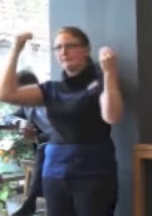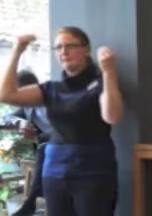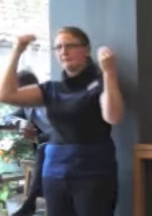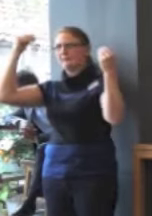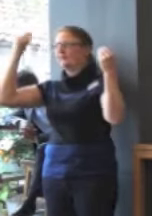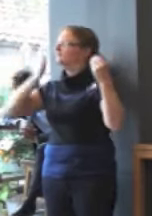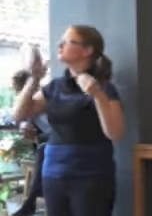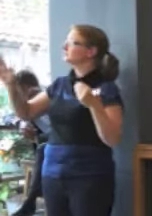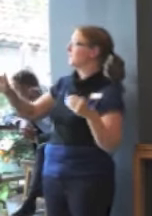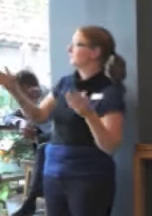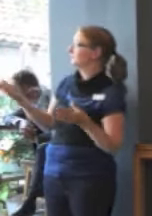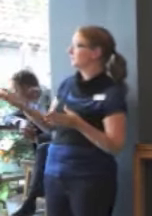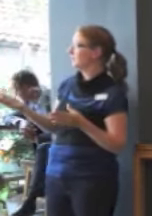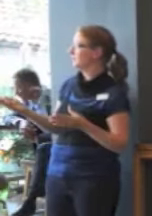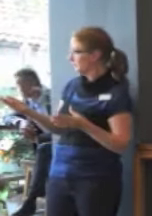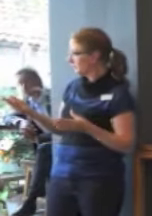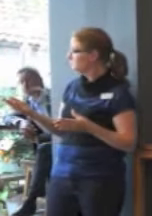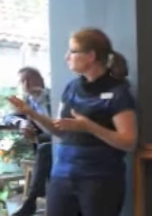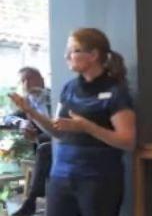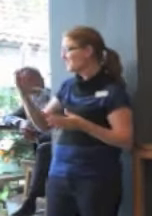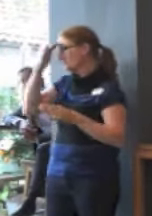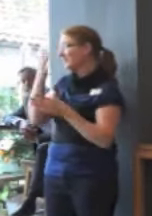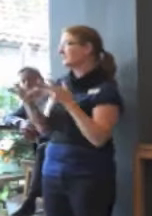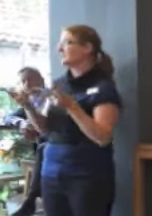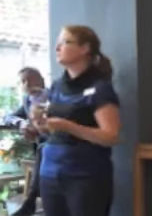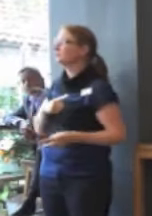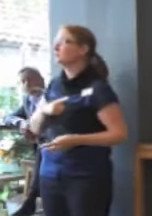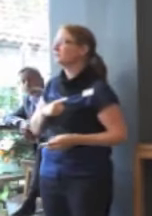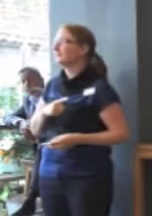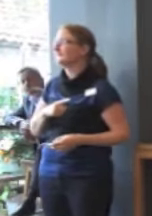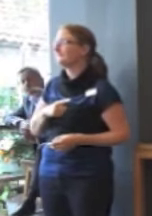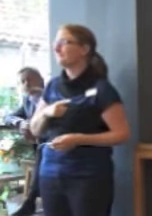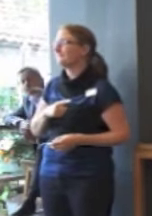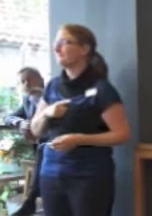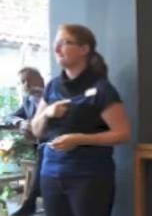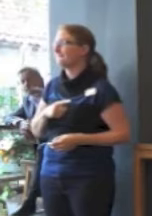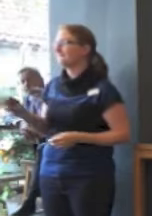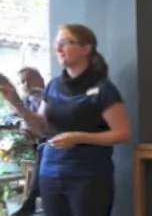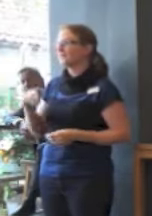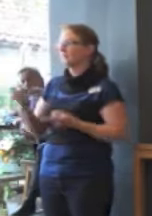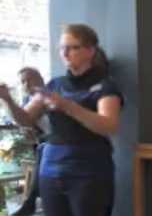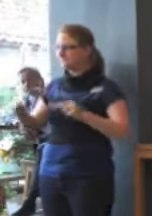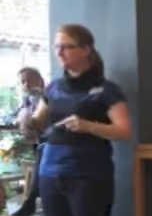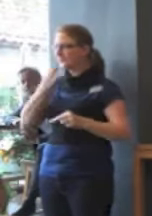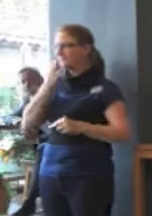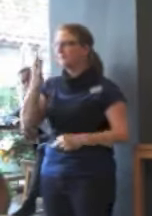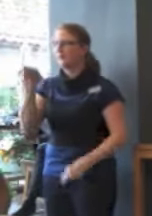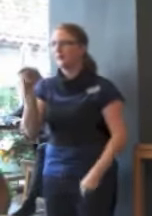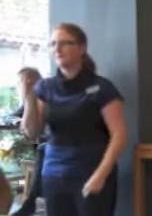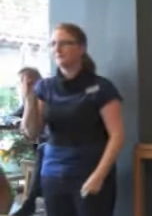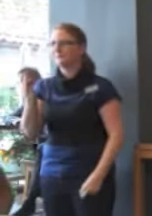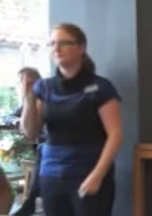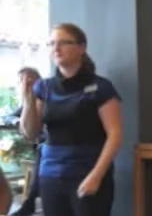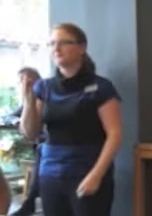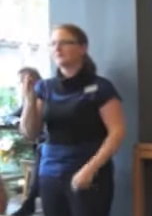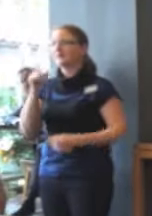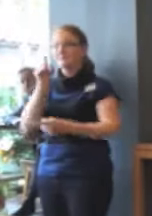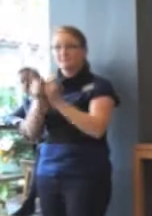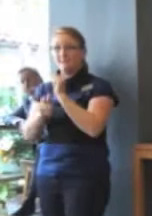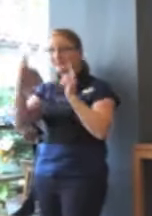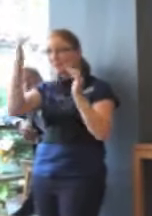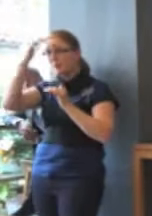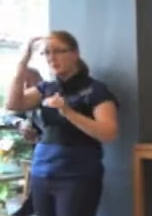det svaret att det vet man inte speciellt mycket. Och då ställde man nästa fråga så här: alltså, kommer det bli problem